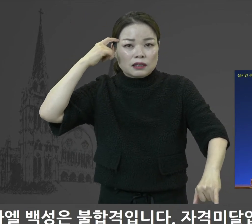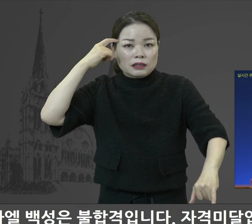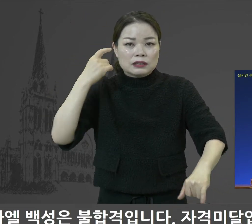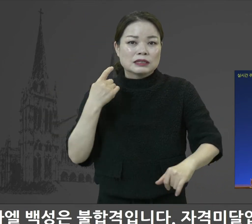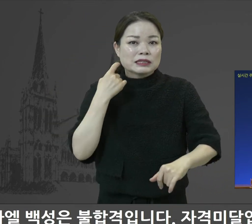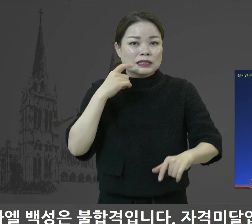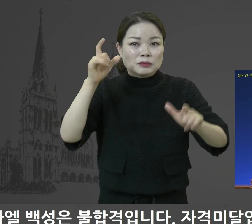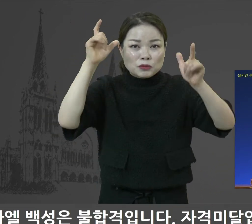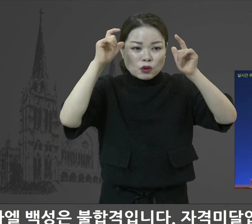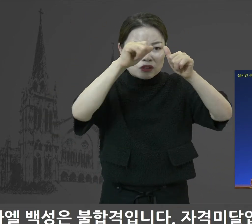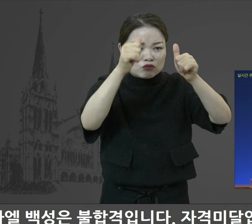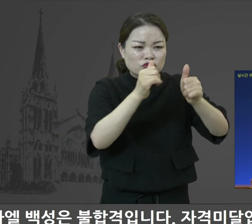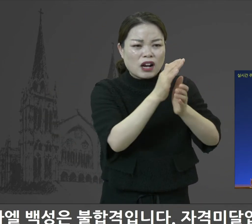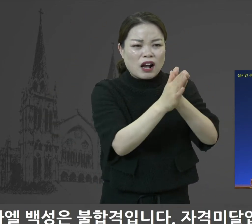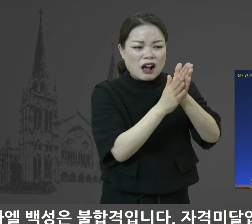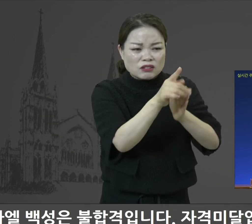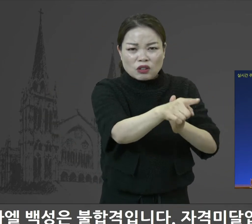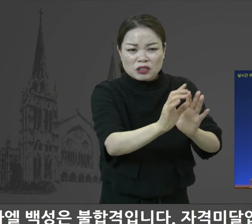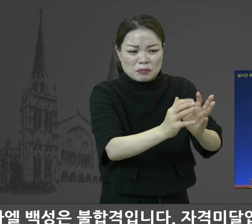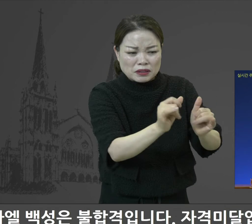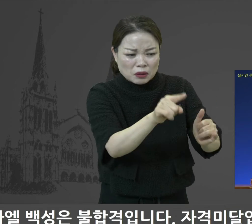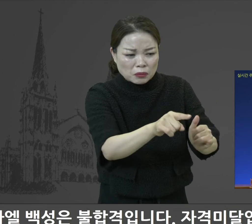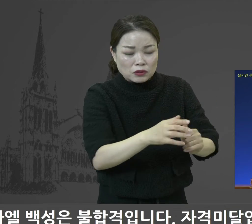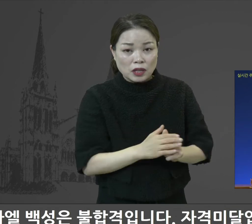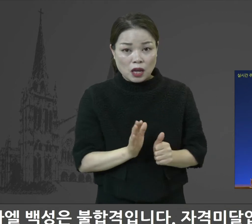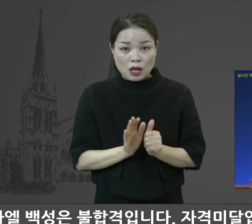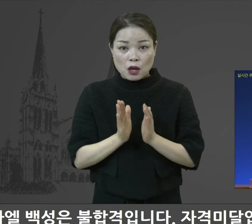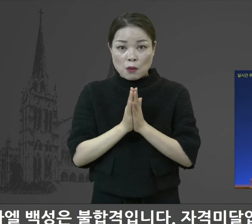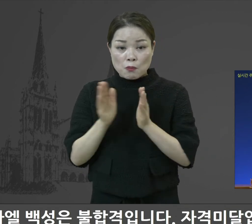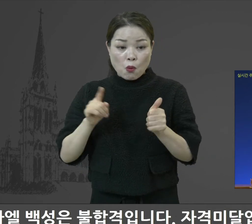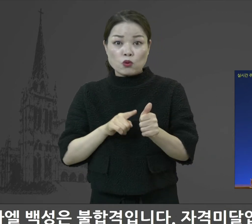사건으로. 그런데 모세가 한 일이 뭐냐면